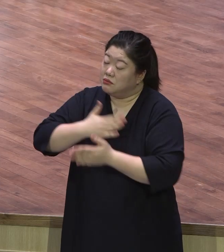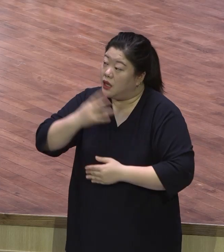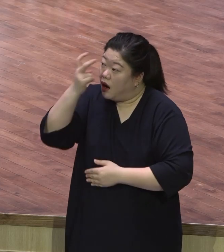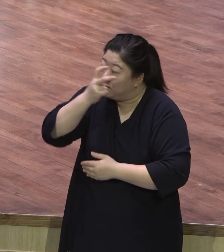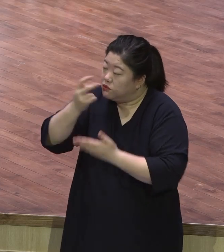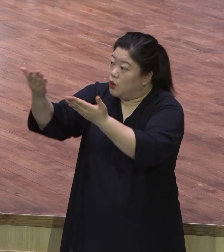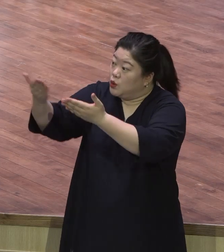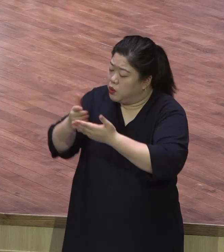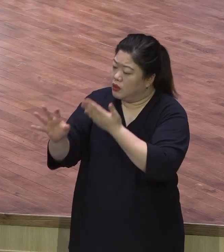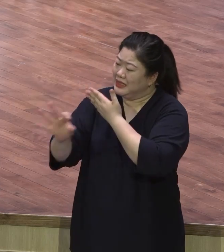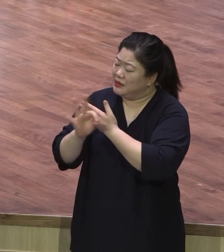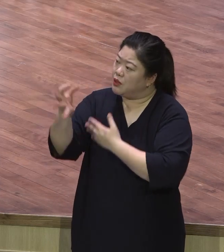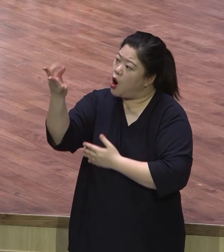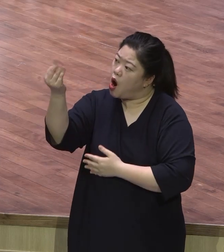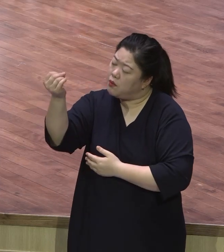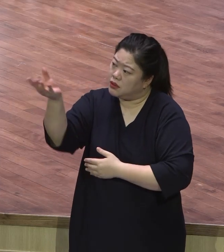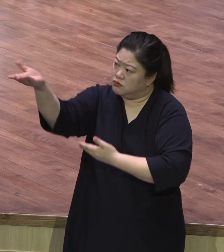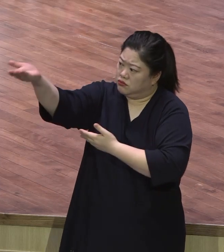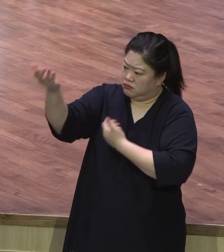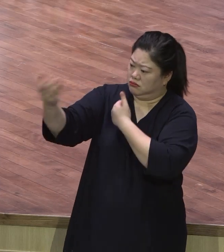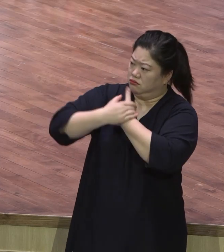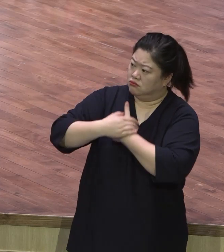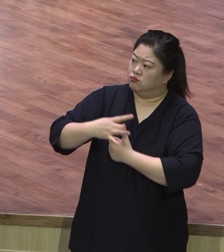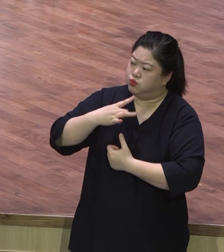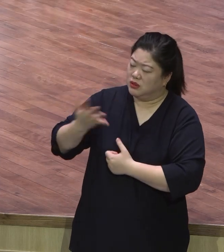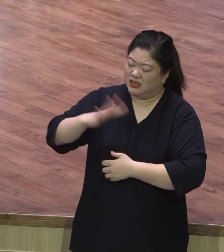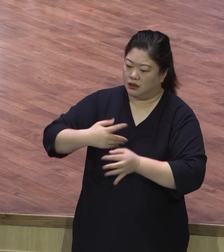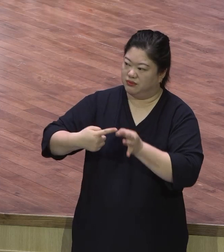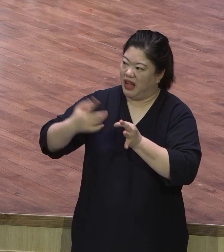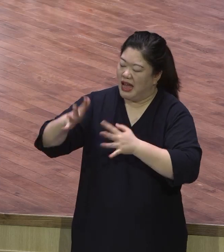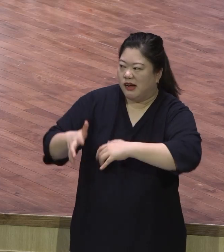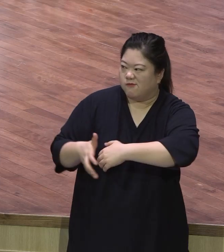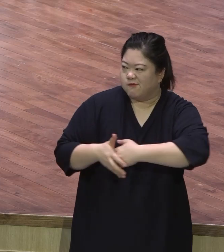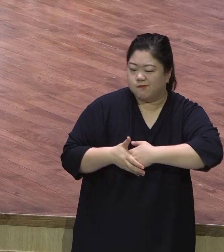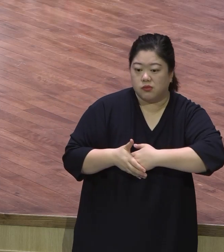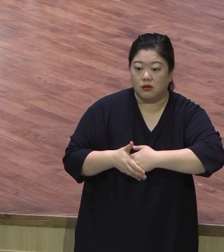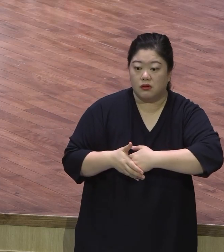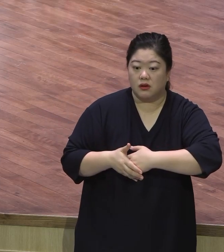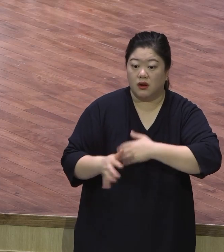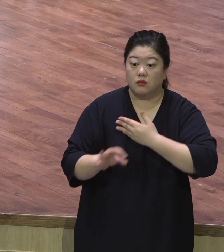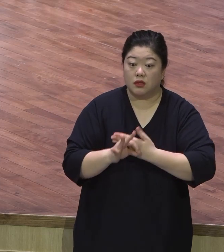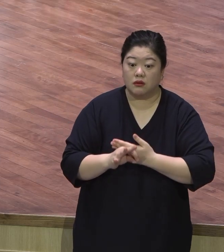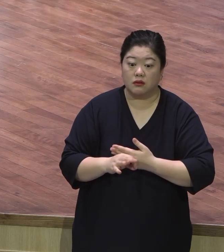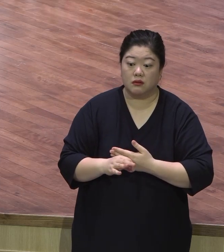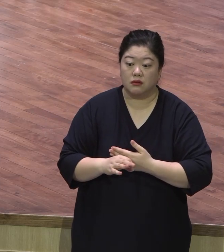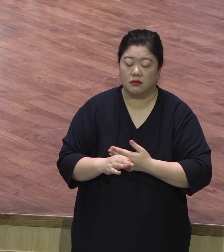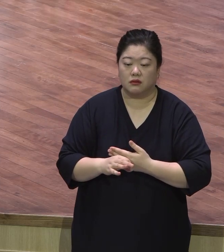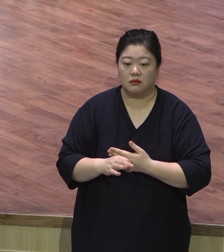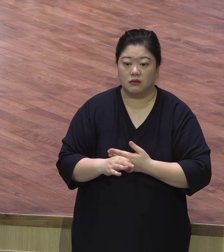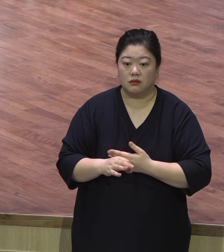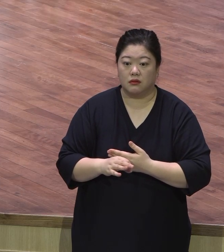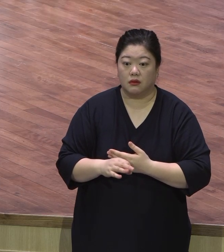거예요 그러니 얼마나 힘들게 살아요 하나님 책임지십시오 하고 드린 게 11조인데